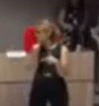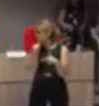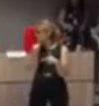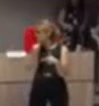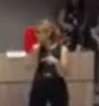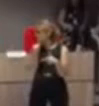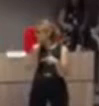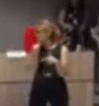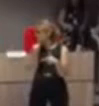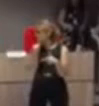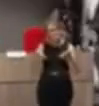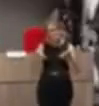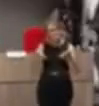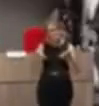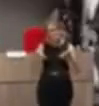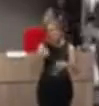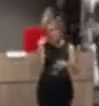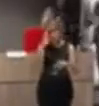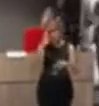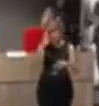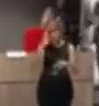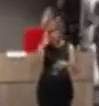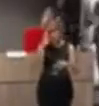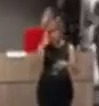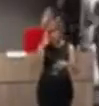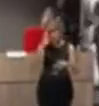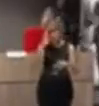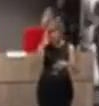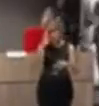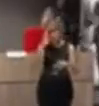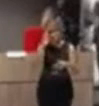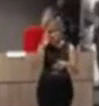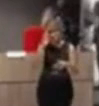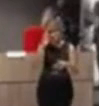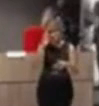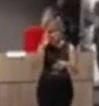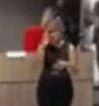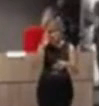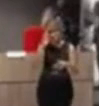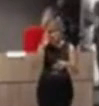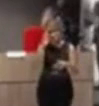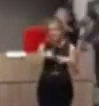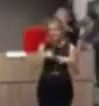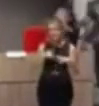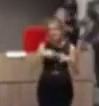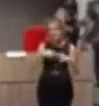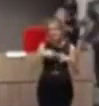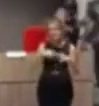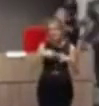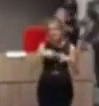CONAP, inclusive aqui na parte do relatório, porque foi um trabalho de